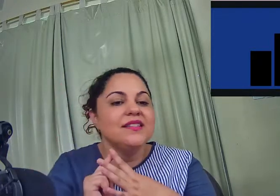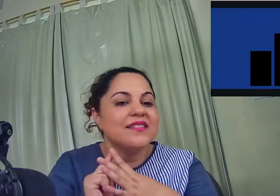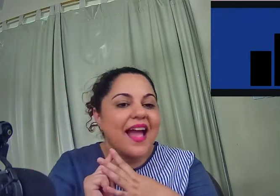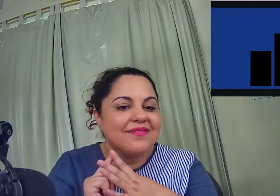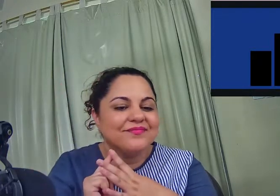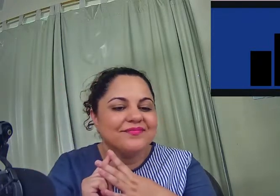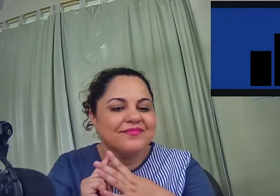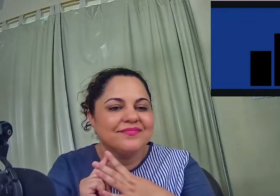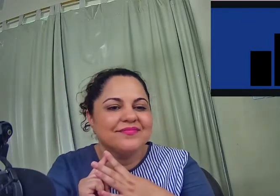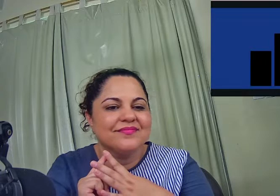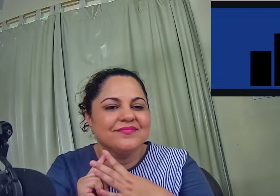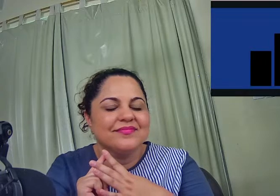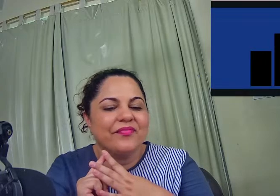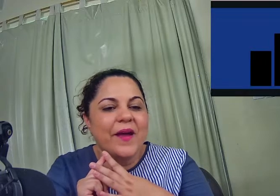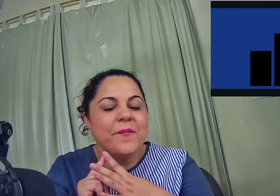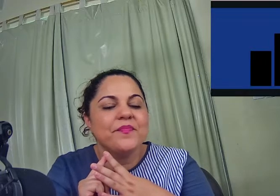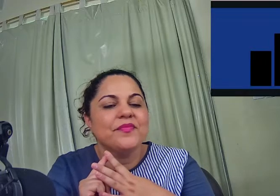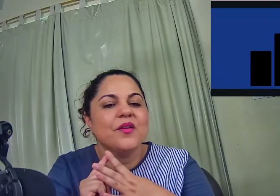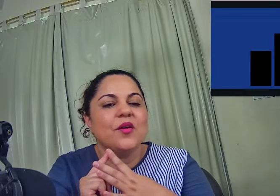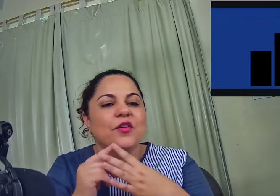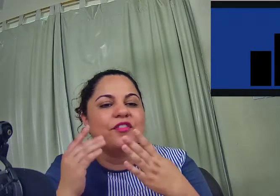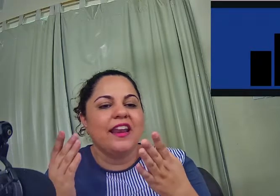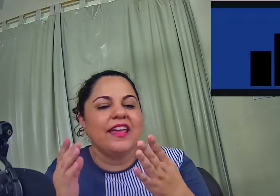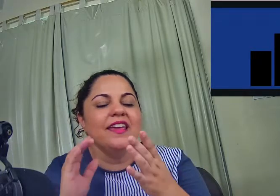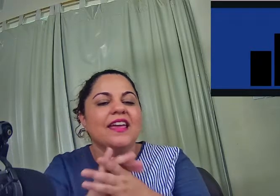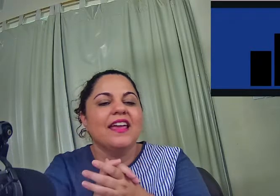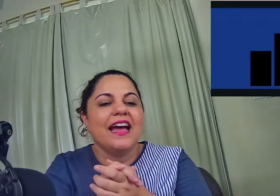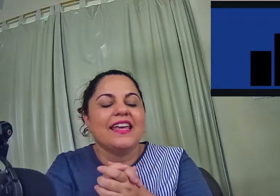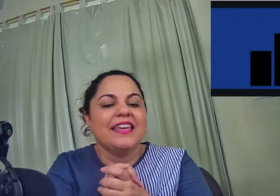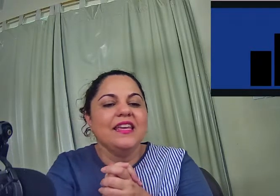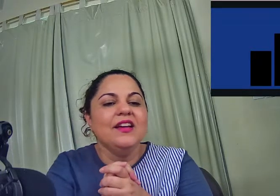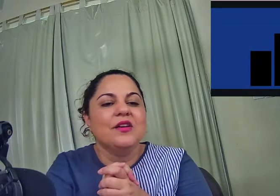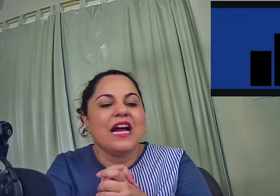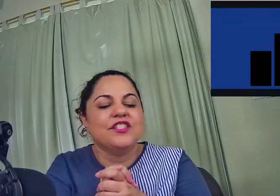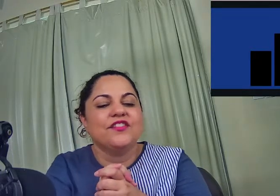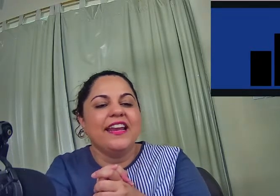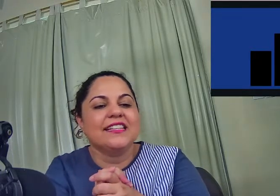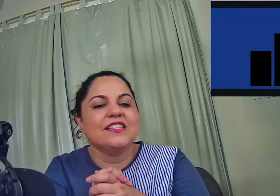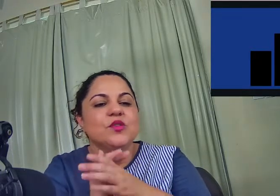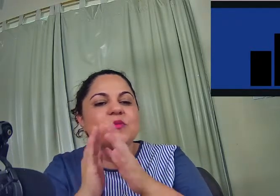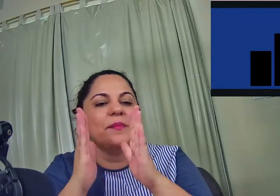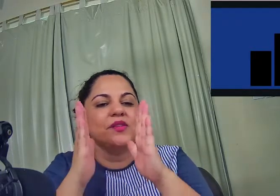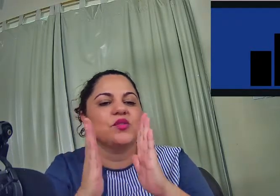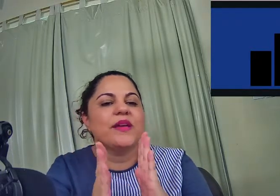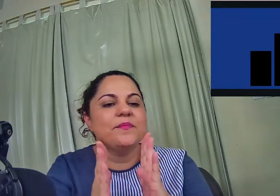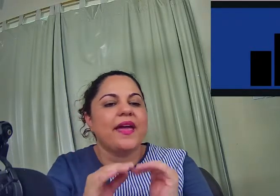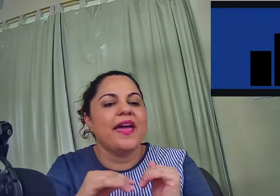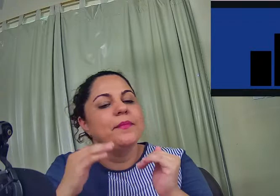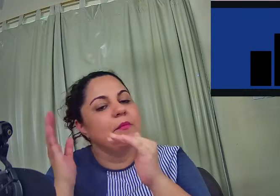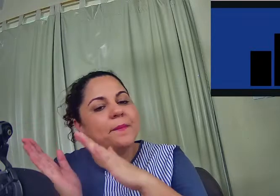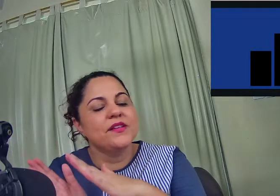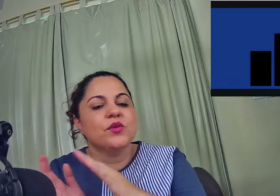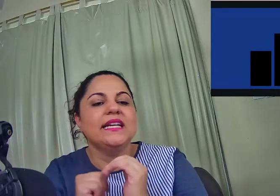está, né? Como eu falei, aqui a diferença de uma pessoa em pé para uma pessoa